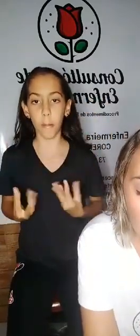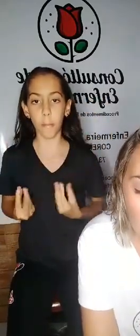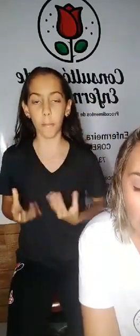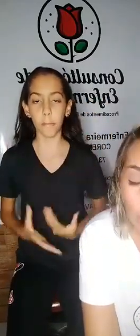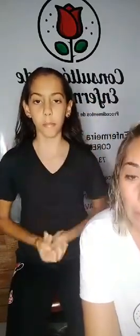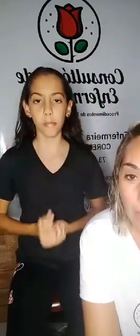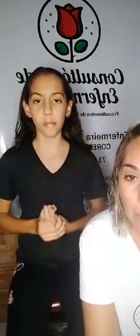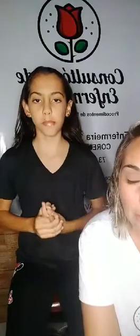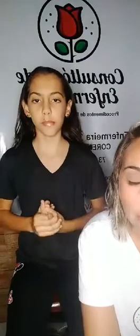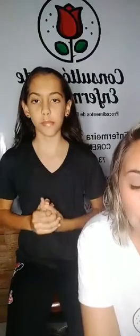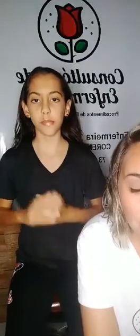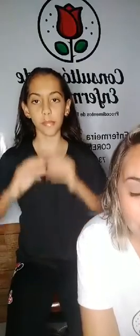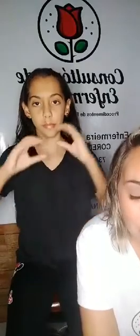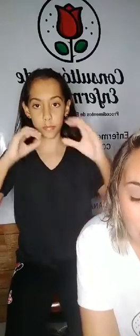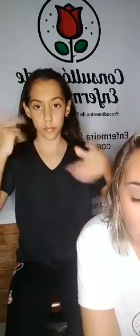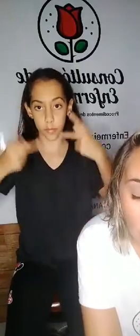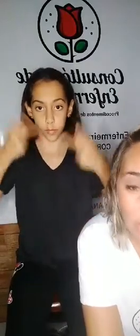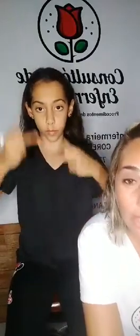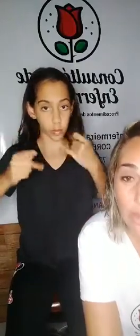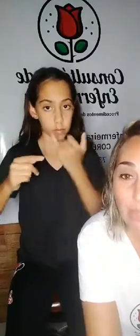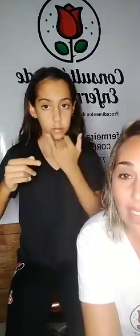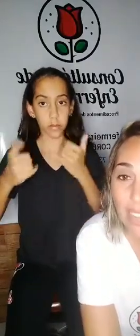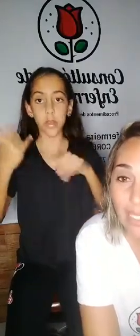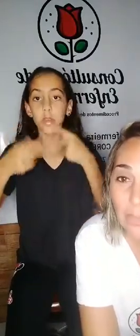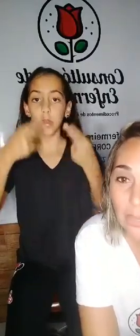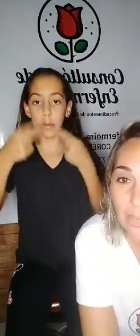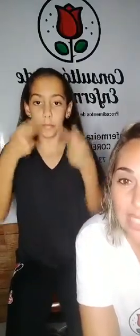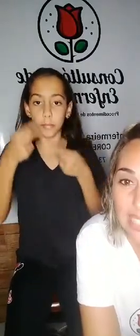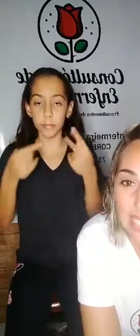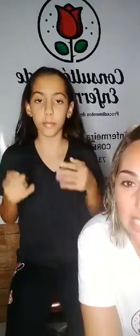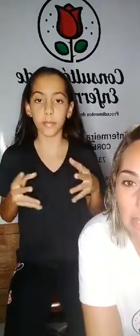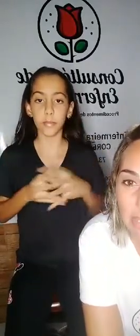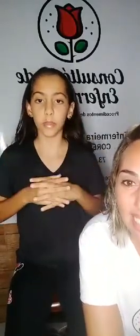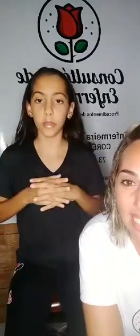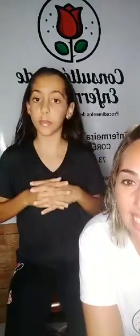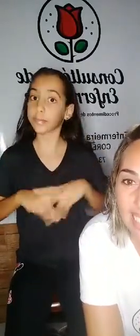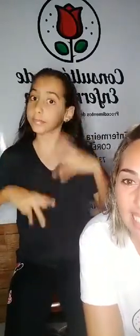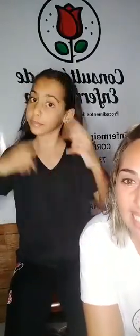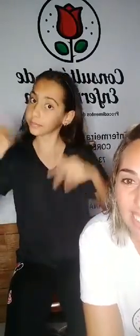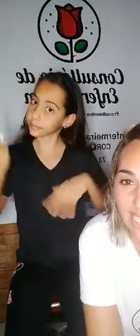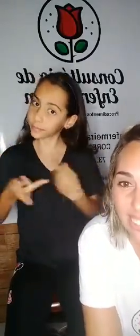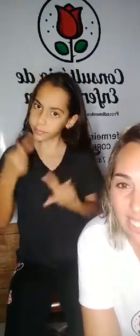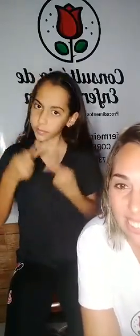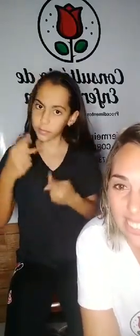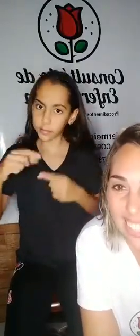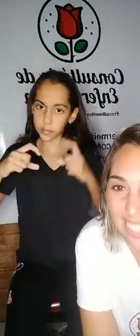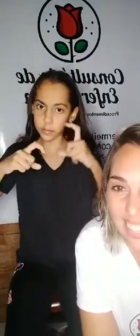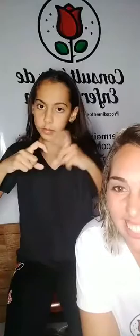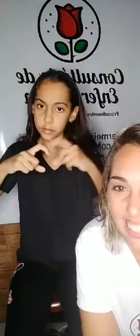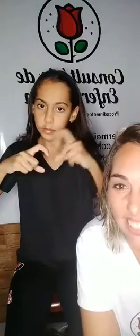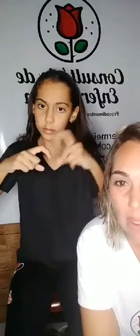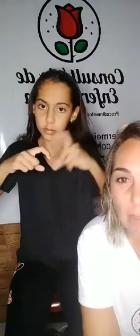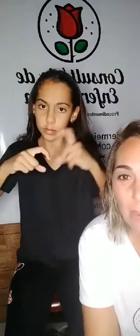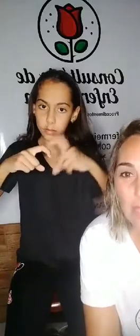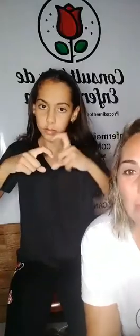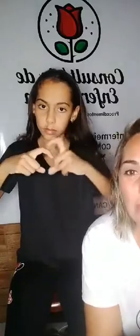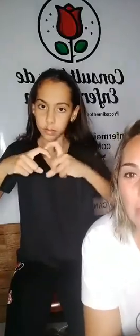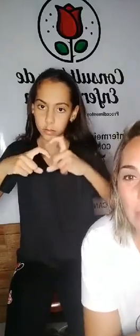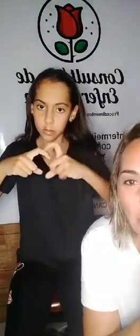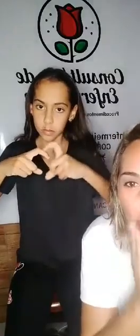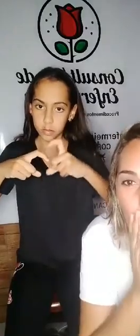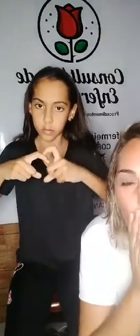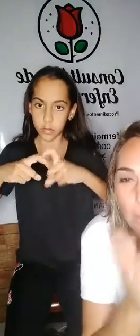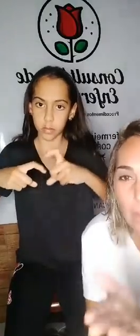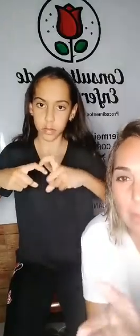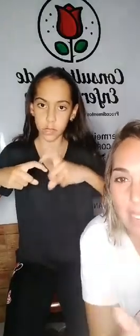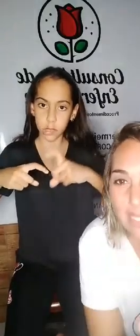nosso bate-papo. Hoje nós vamos falar com a doutora Cíntia Freire. Ó, dona Rosélia aí, um amor de